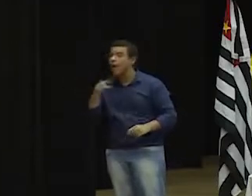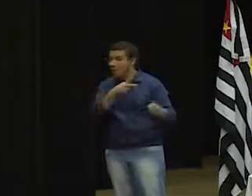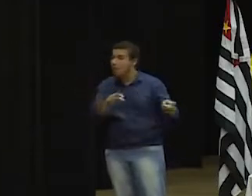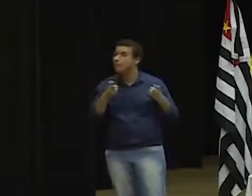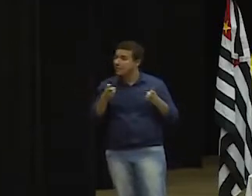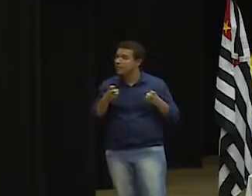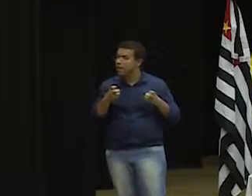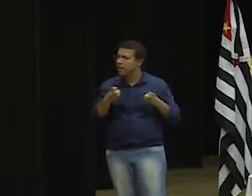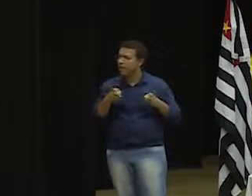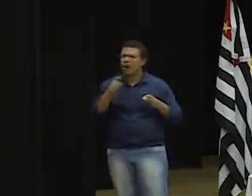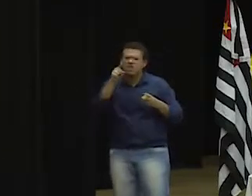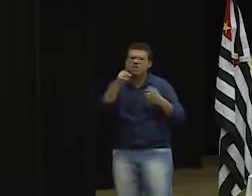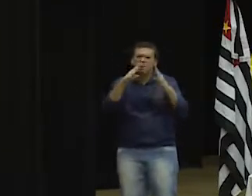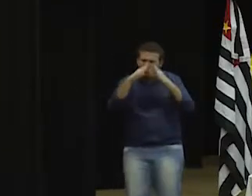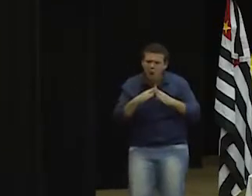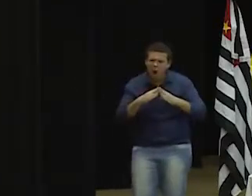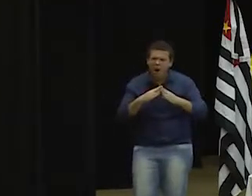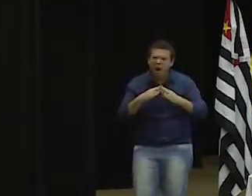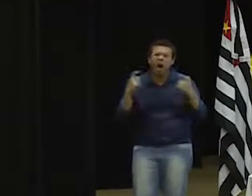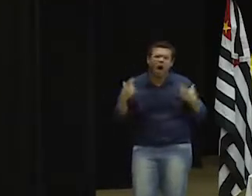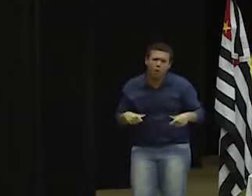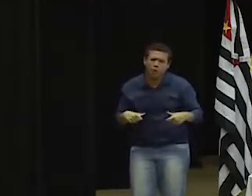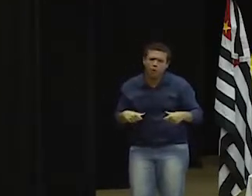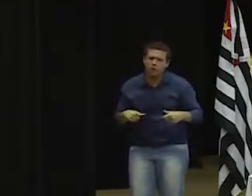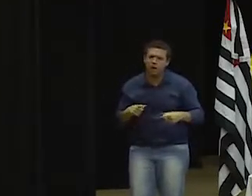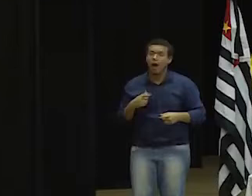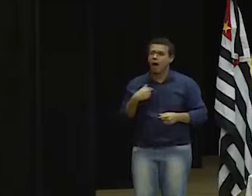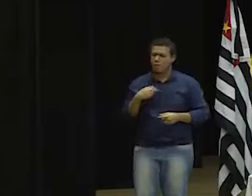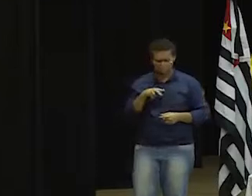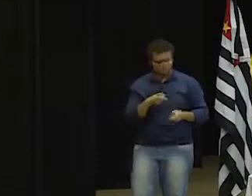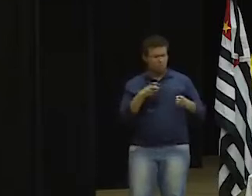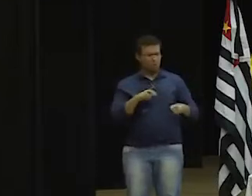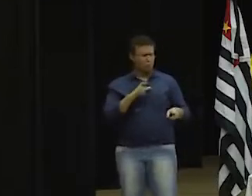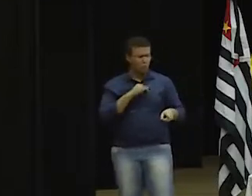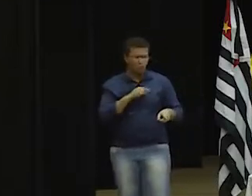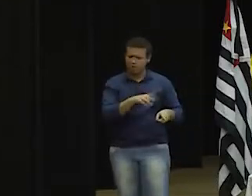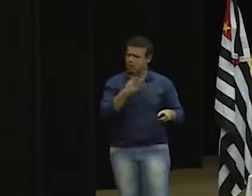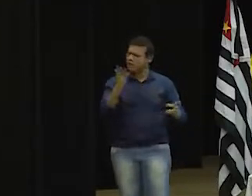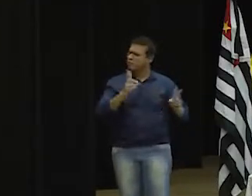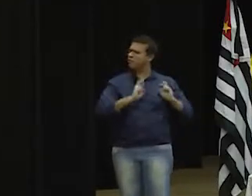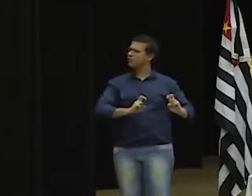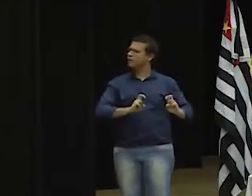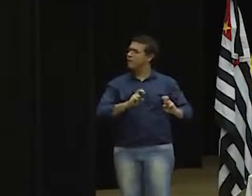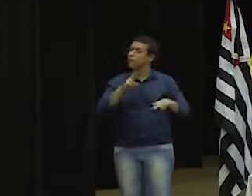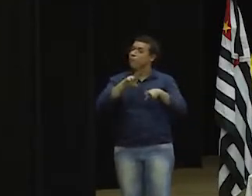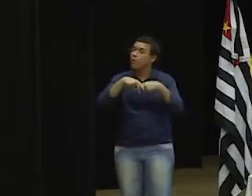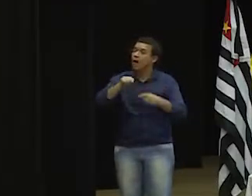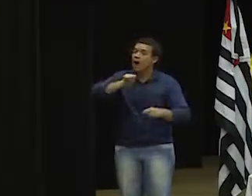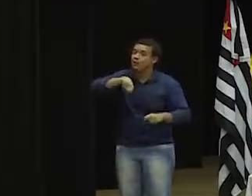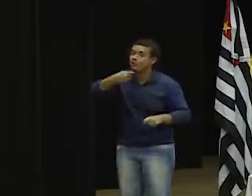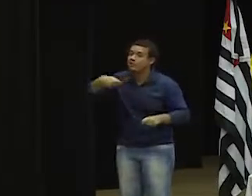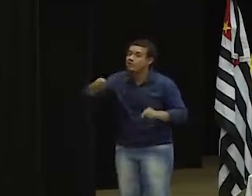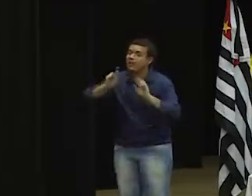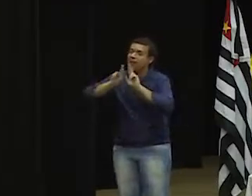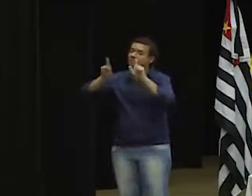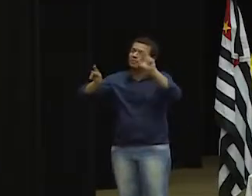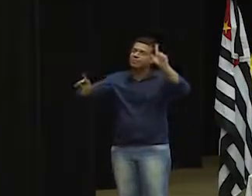Perceberam que o narrador não morava em São Paulo. Onde ele mora? Eu falei, nossa, como eles perceberam? Porque os sinais